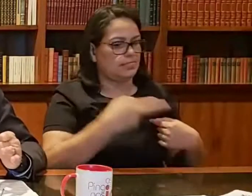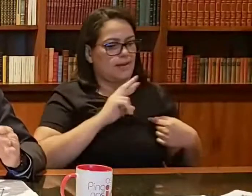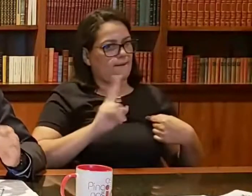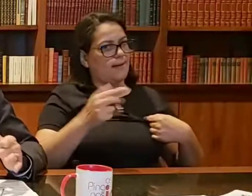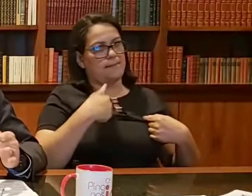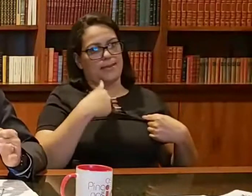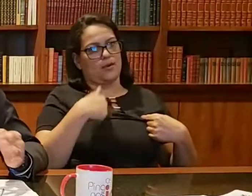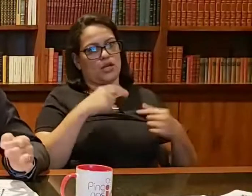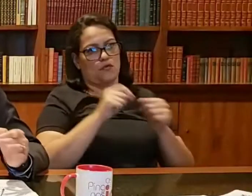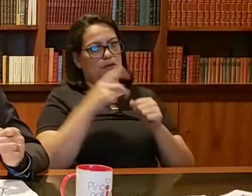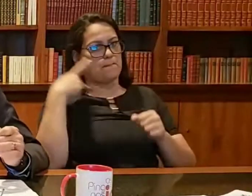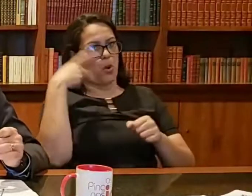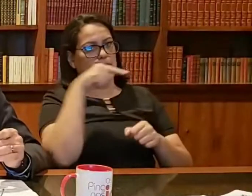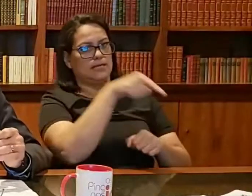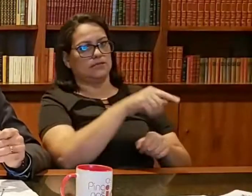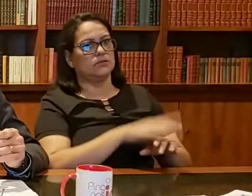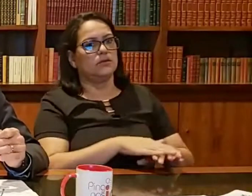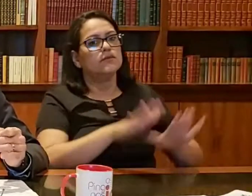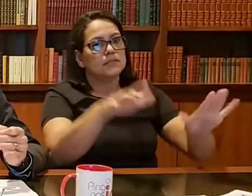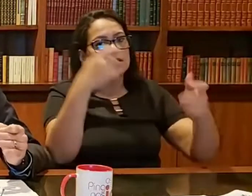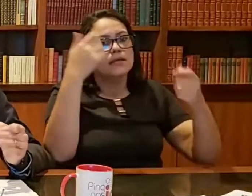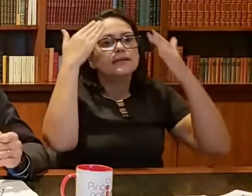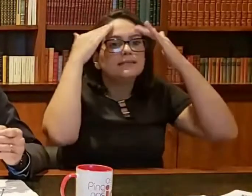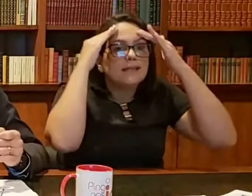Entendo que o vírus mata.